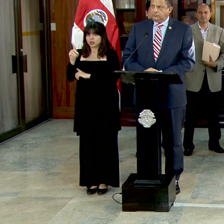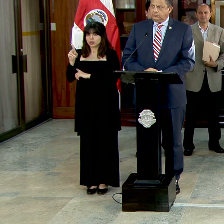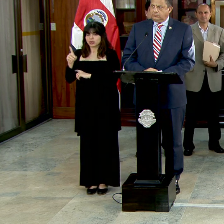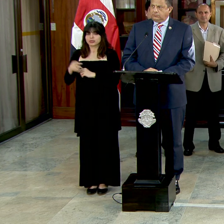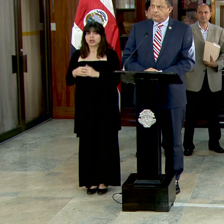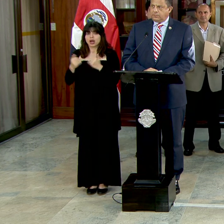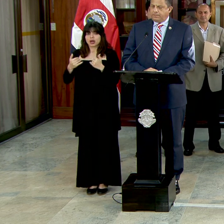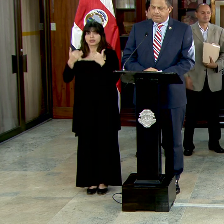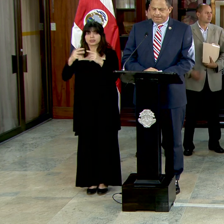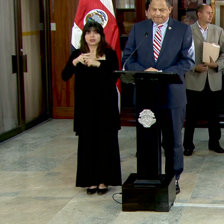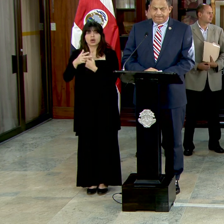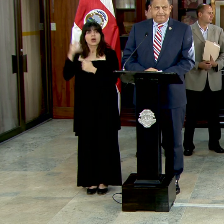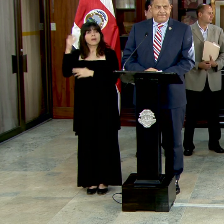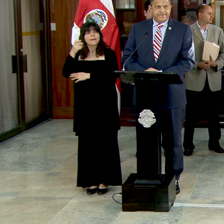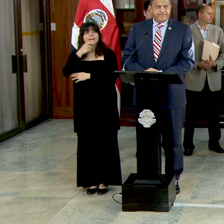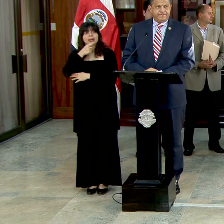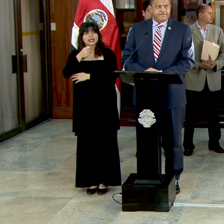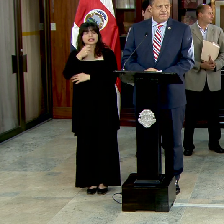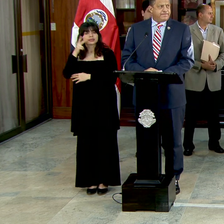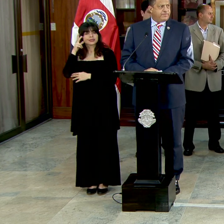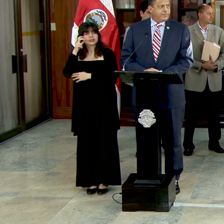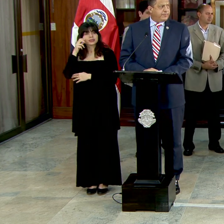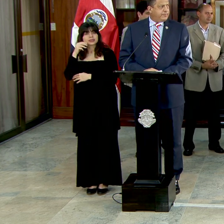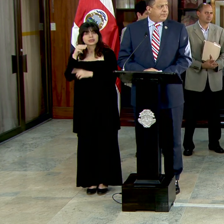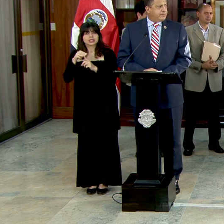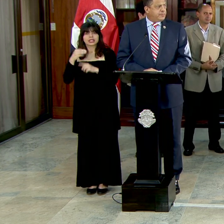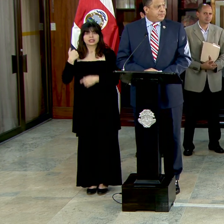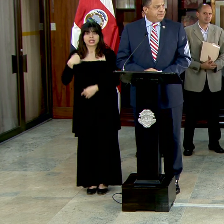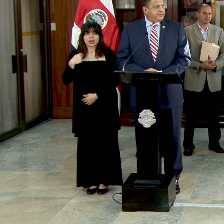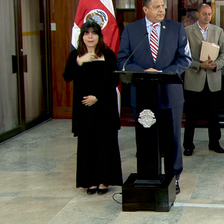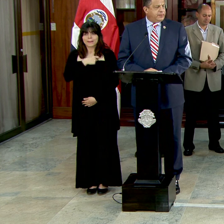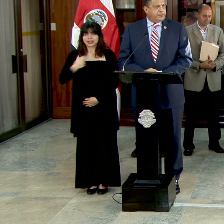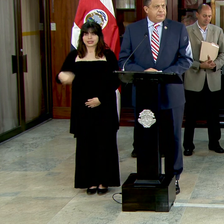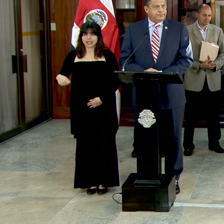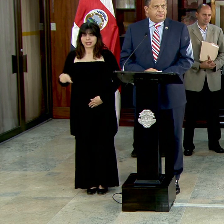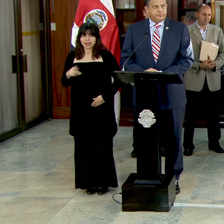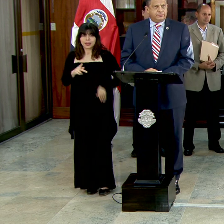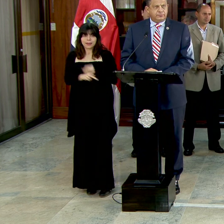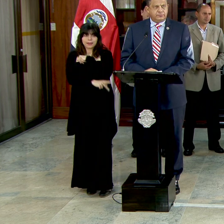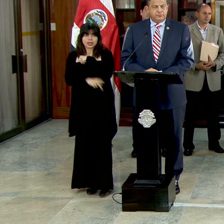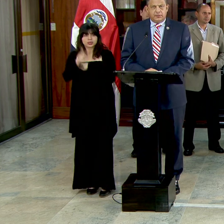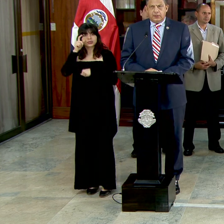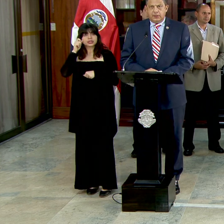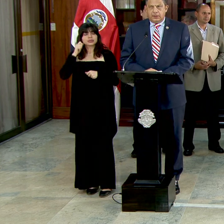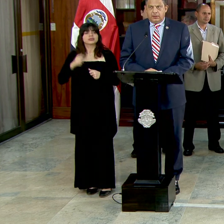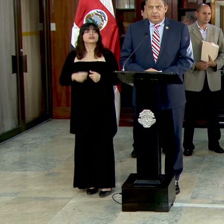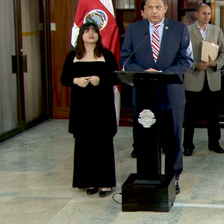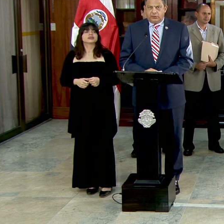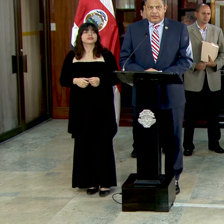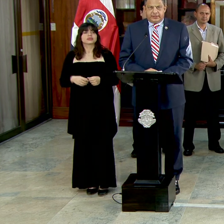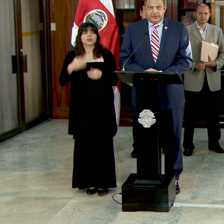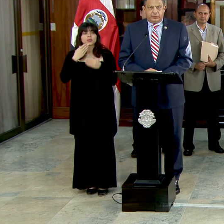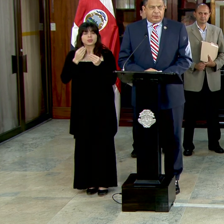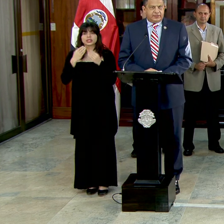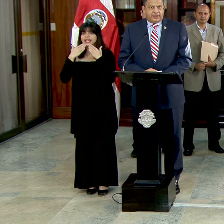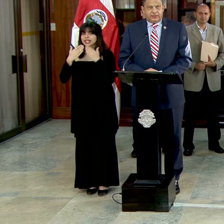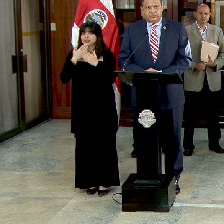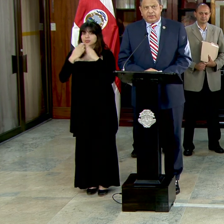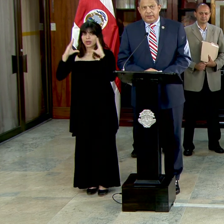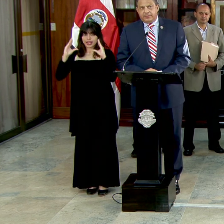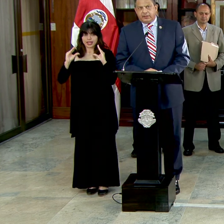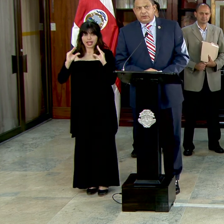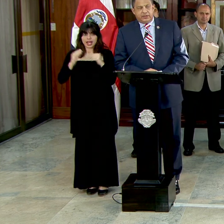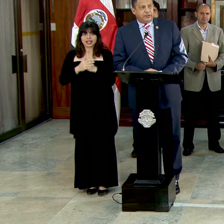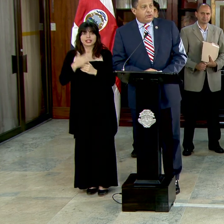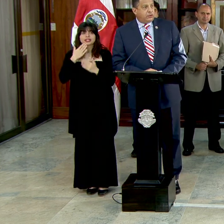Para iniciar esta conferencia de prensa, escucharemos el mensaje del señor Presidente de la República, don Guillermo Solís Rivera. Bueno, muchas gracias. Muy buenas tardes